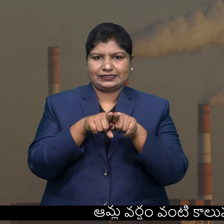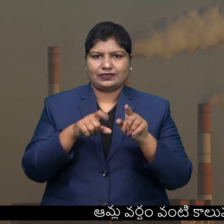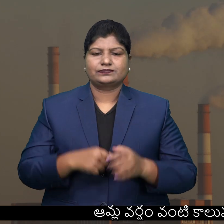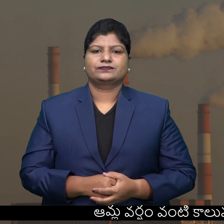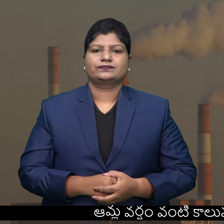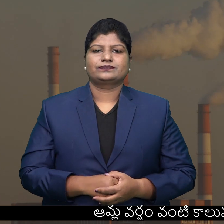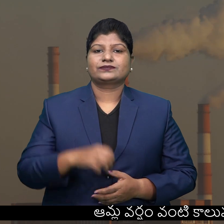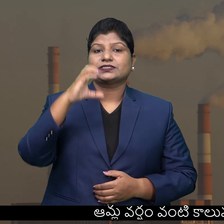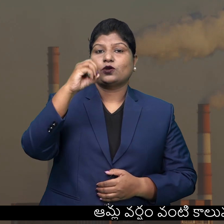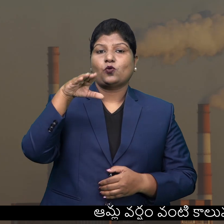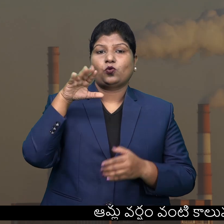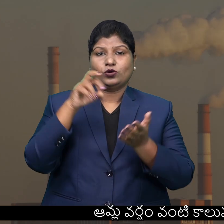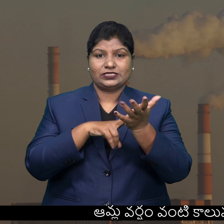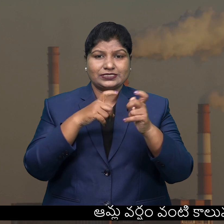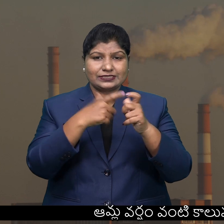పెడతాము.